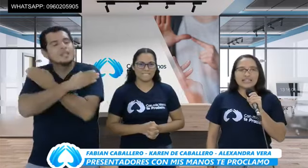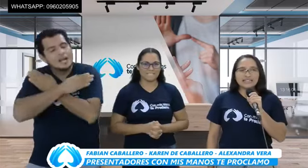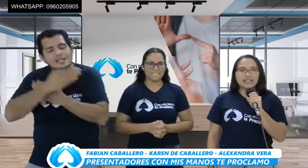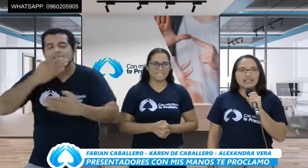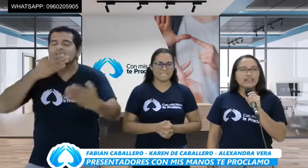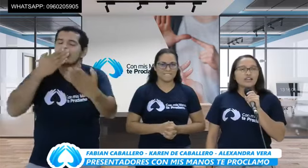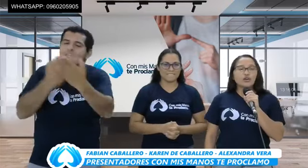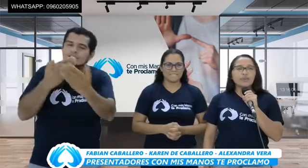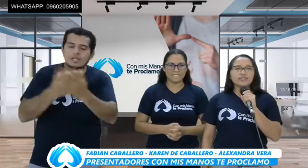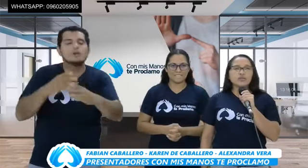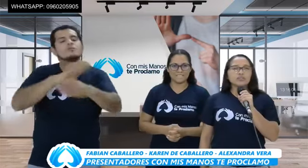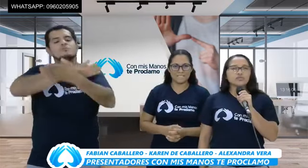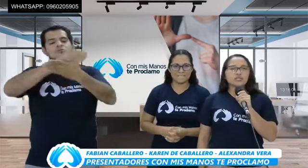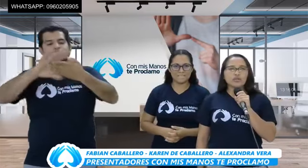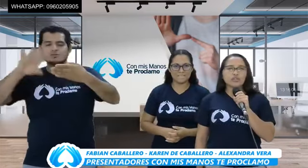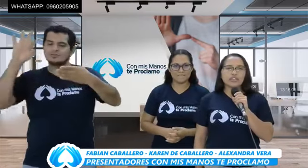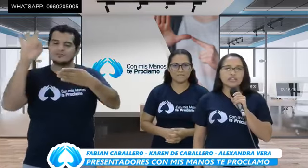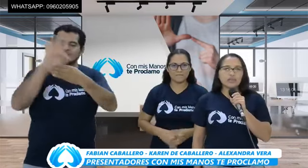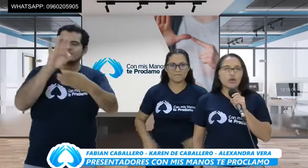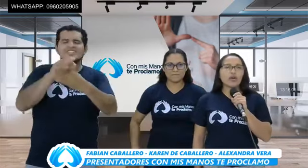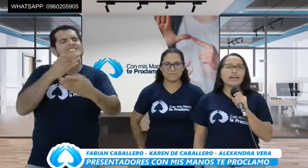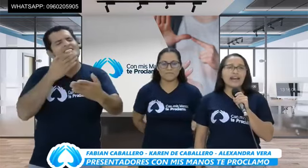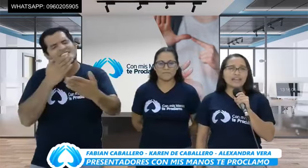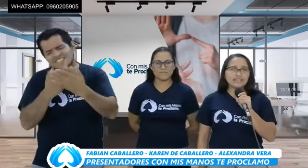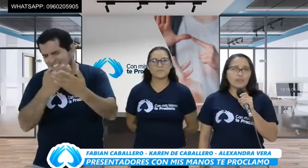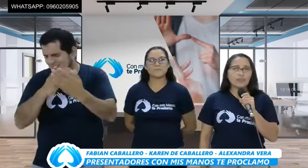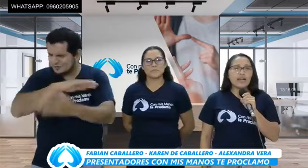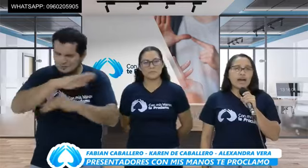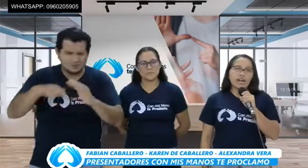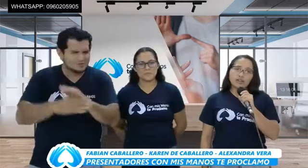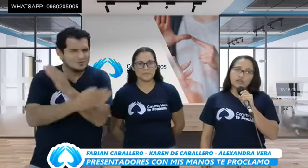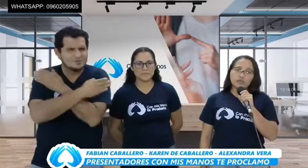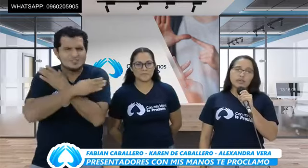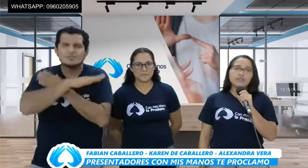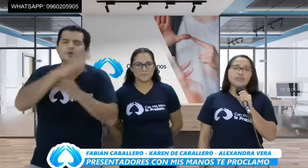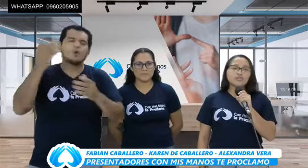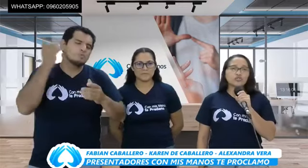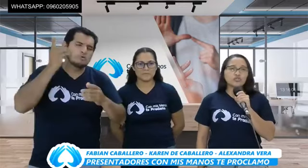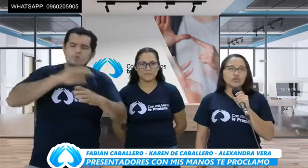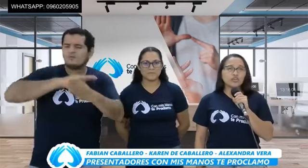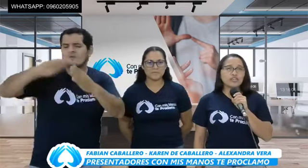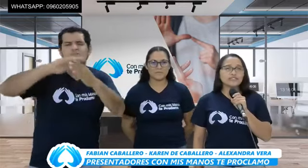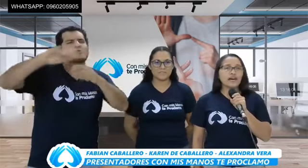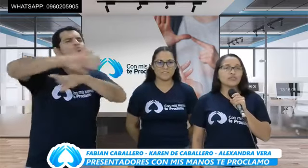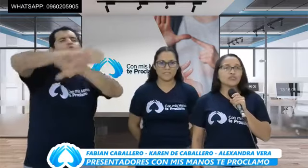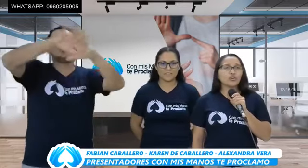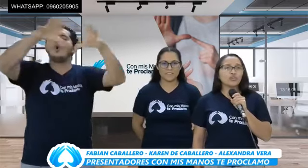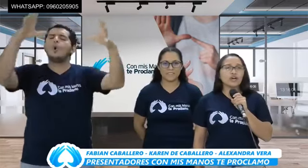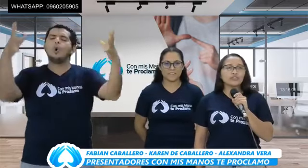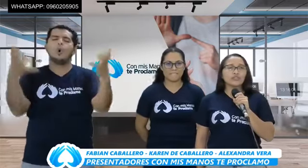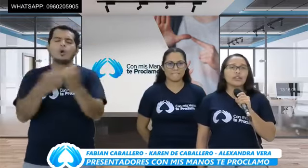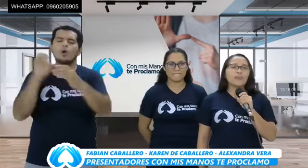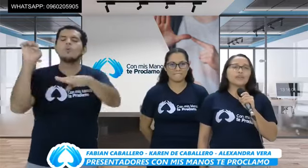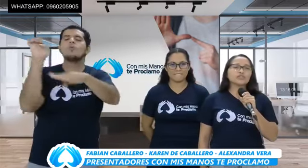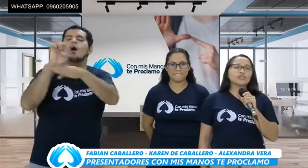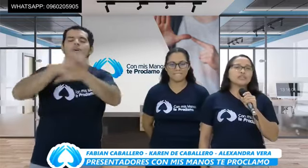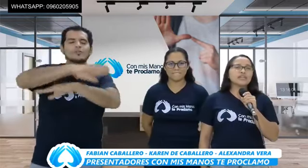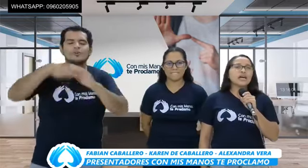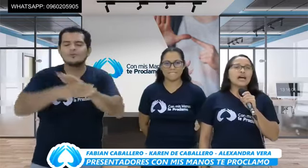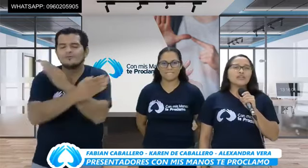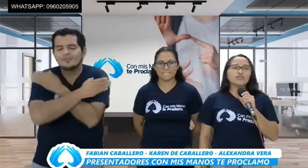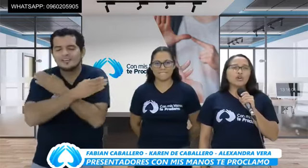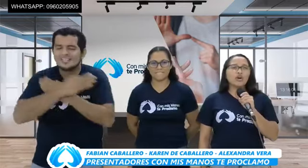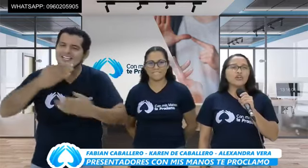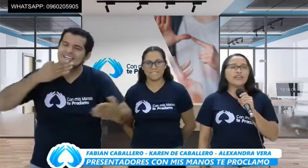la iglesia en el nombre del Señor Jesús, a los directivos, gracias al grupo también de misiones, a todos, a todas las